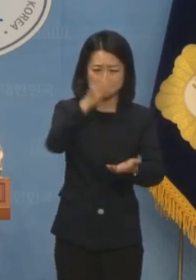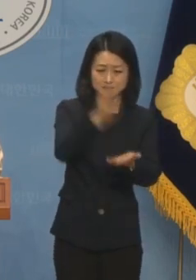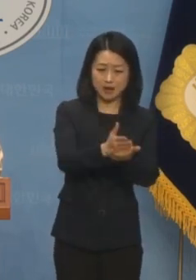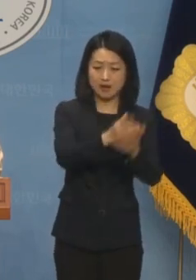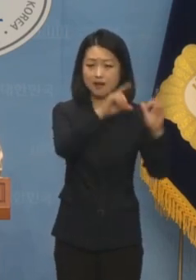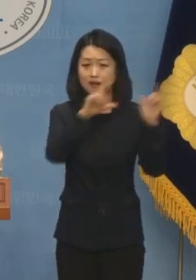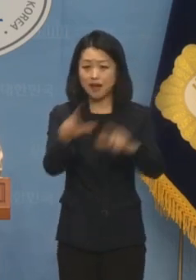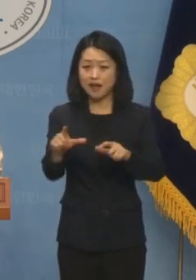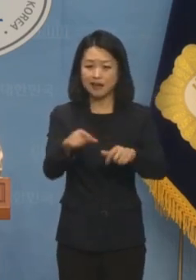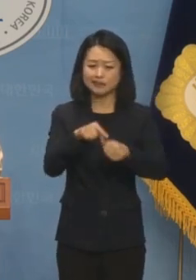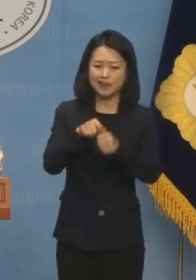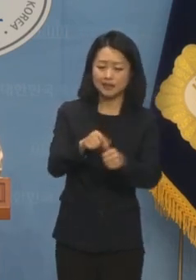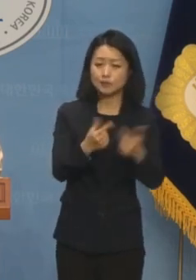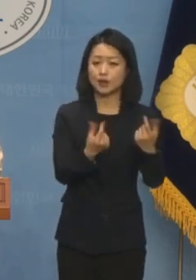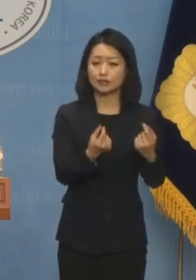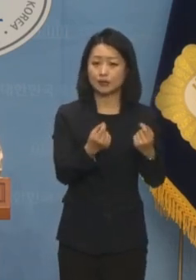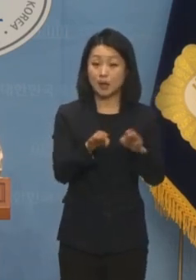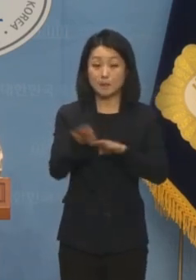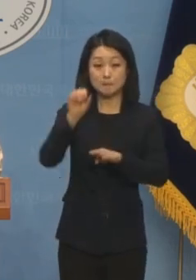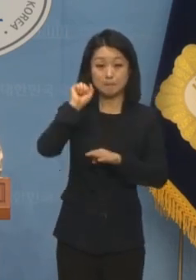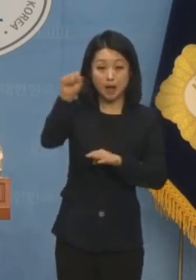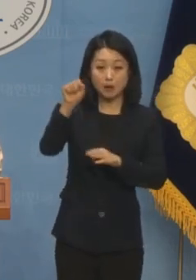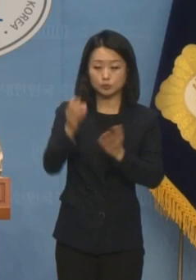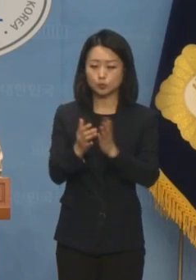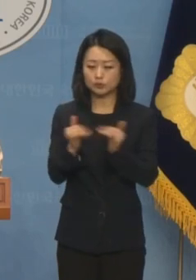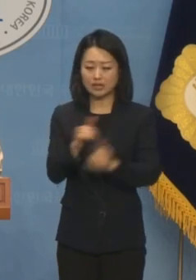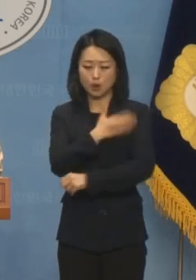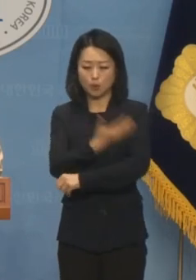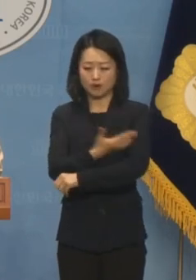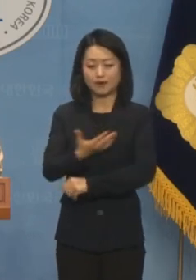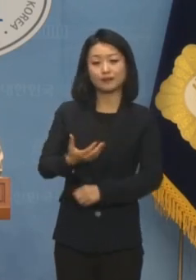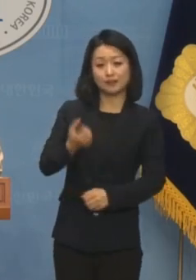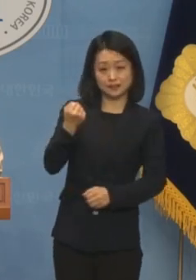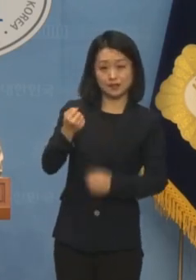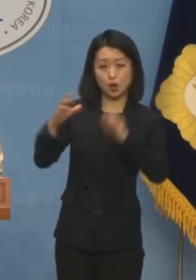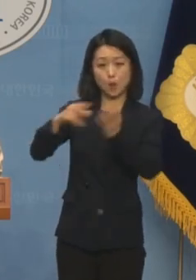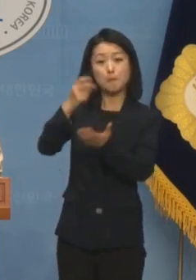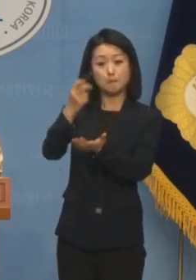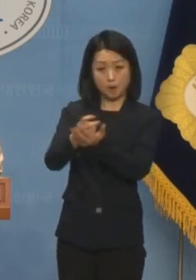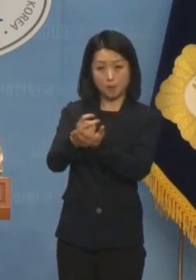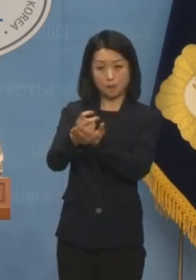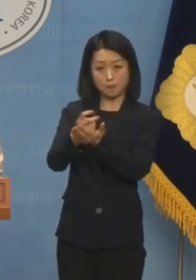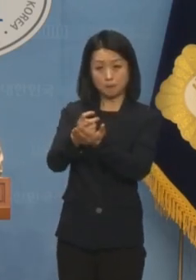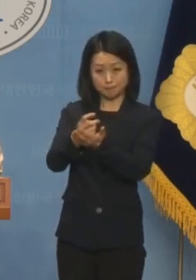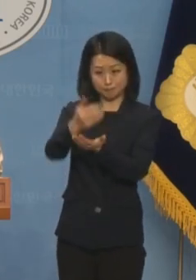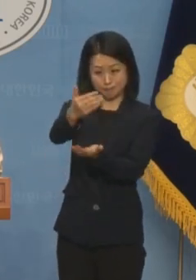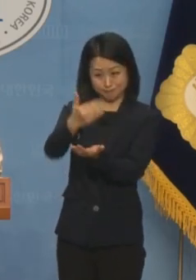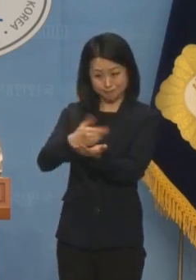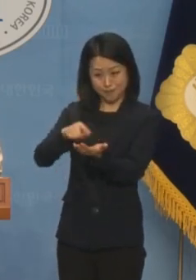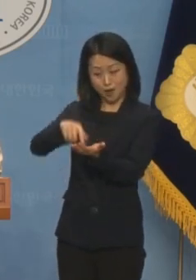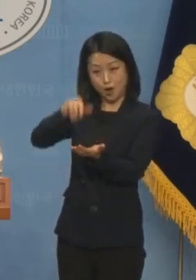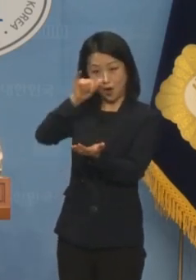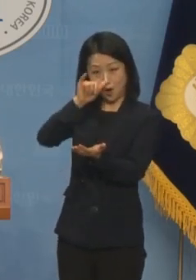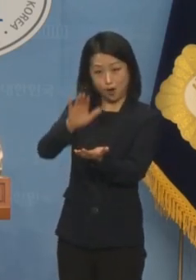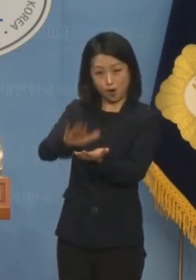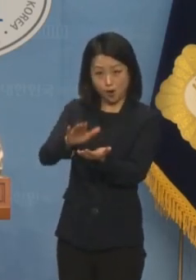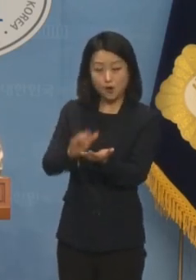파업은 노동자들이 권리를 행사할 수 있는 행동으로 헌법에도 보장되어 있습니다.